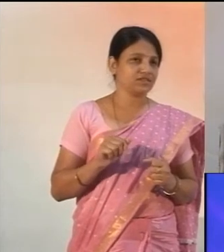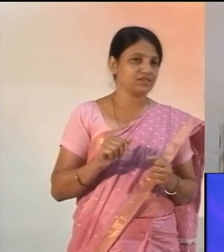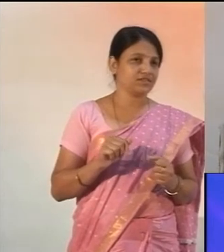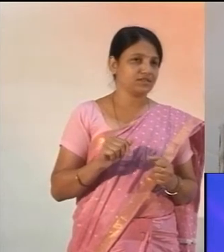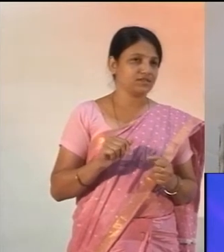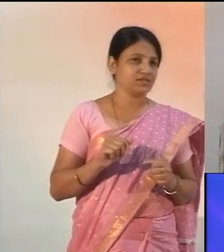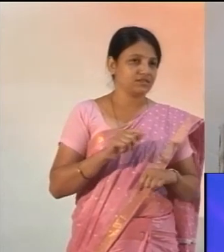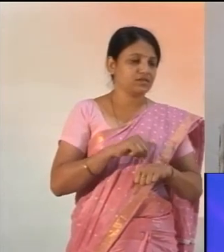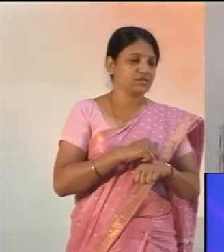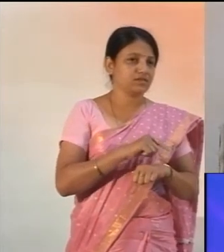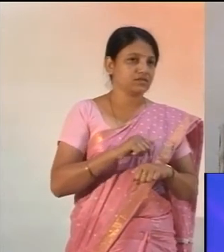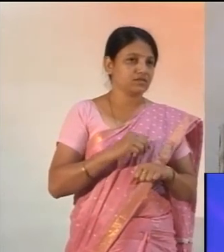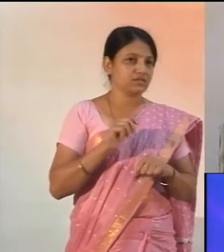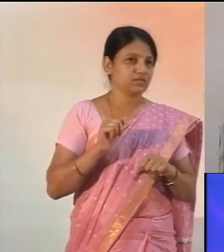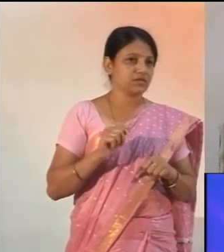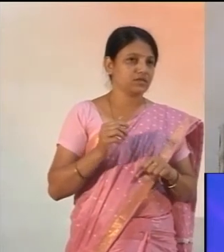समय के महत्व को